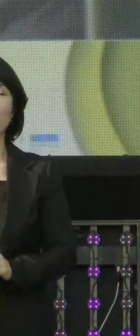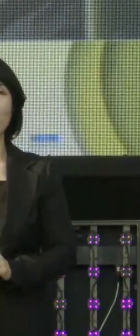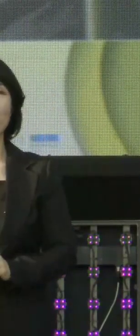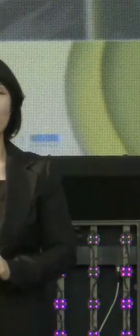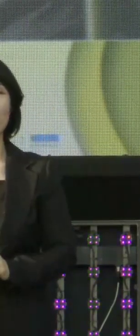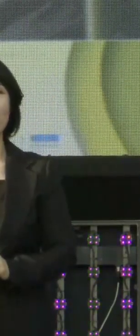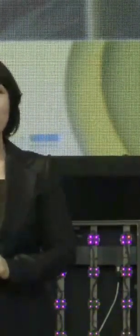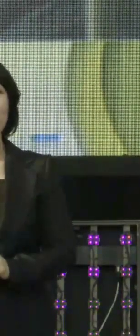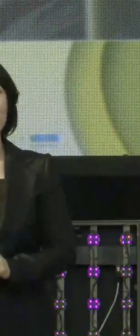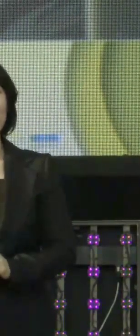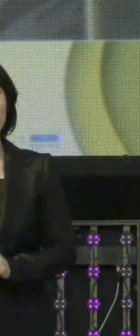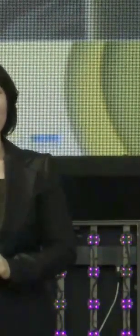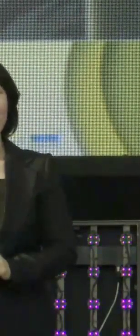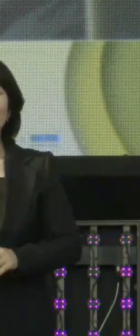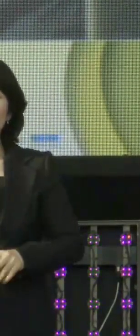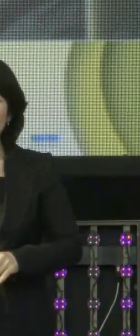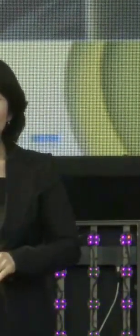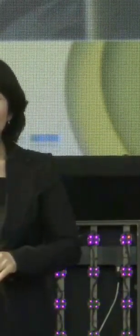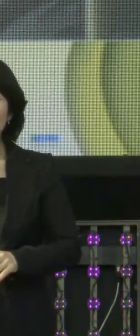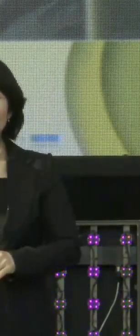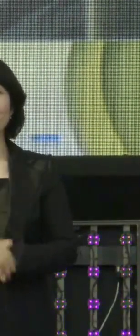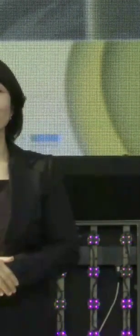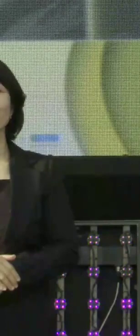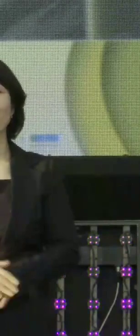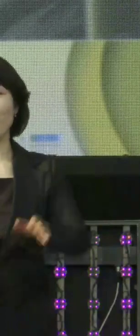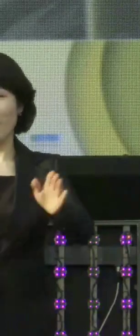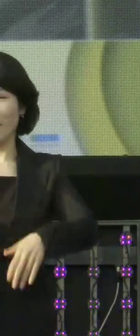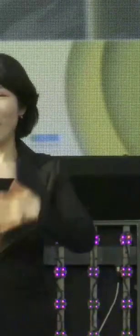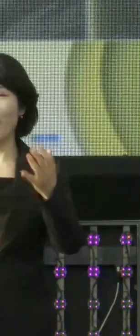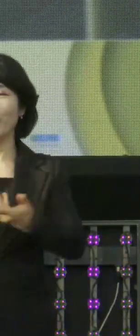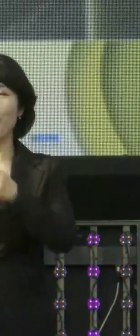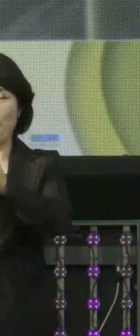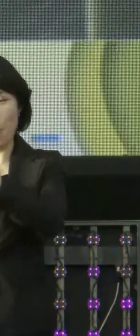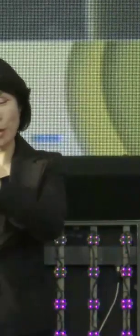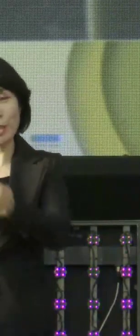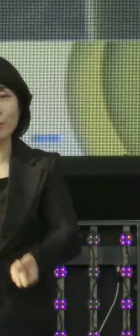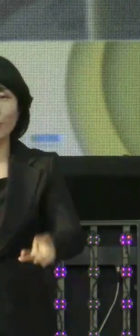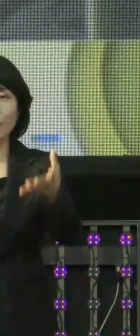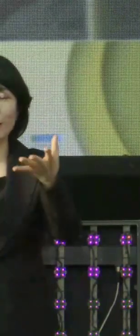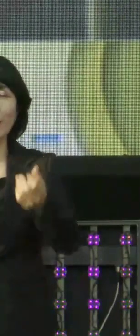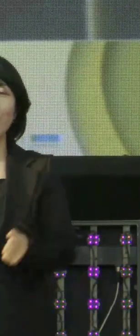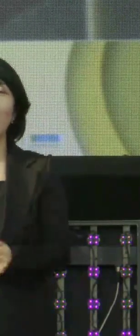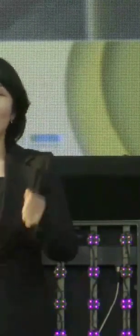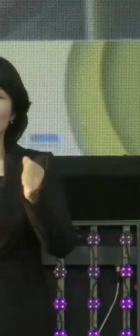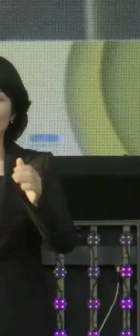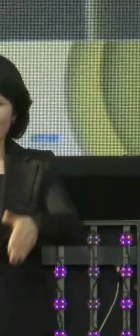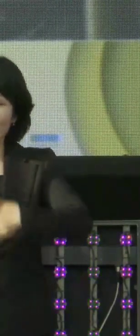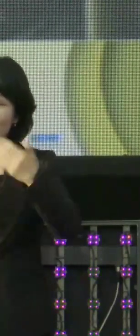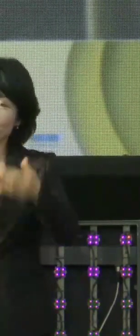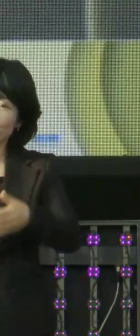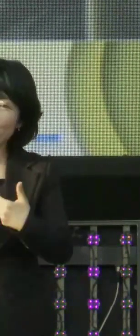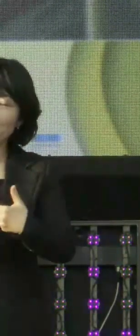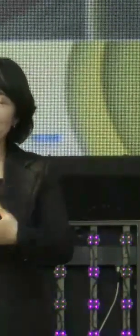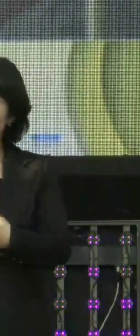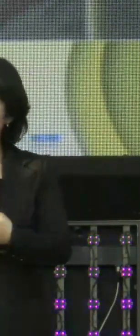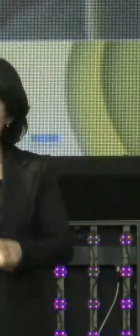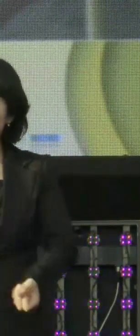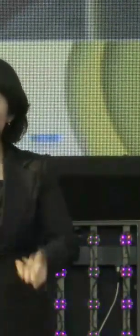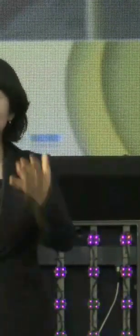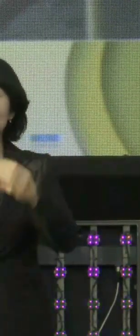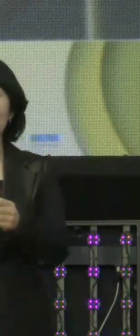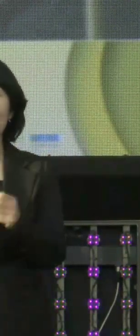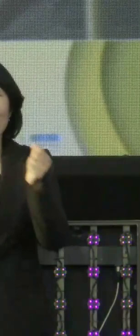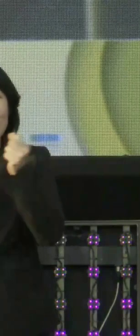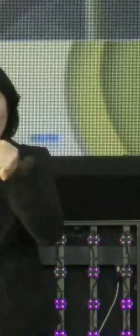곧 이제 가을에는 복숭아 축제, 늦여름에는 복숭아 축제, 가을에는 쌀 축제, 초겨울에는 인삼